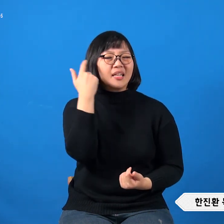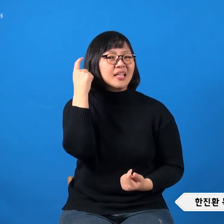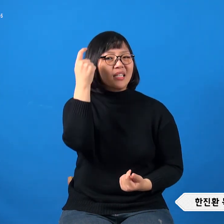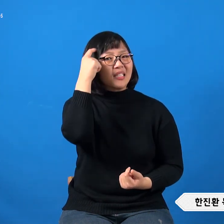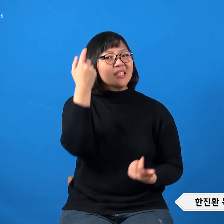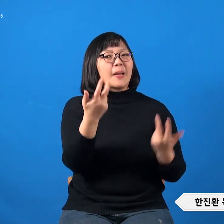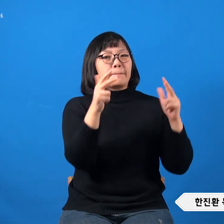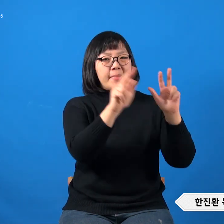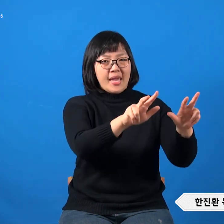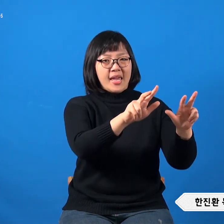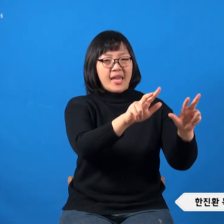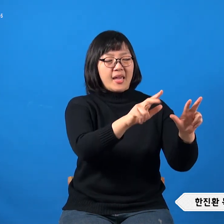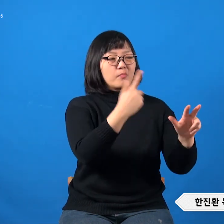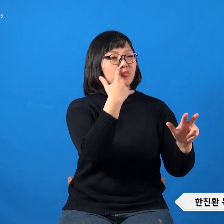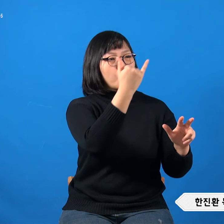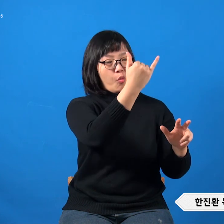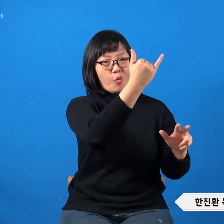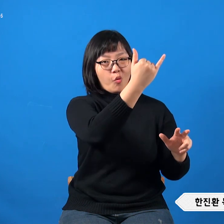부모들을 만났습니다.